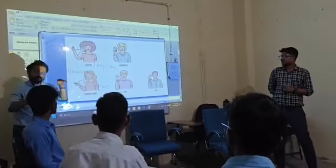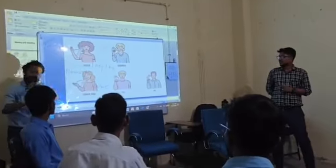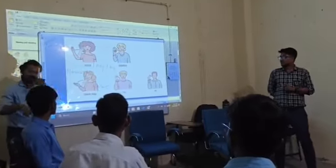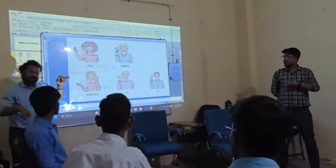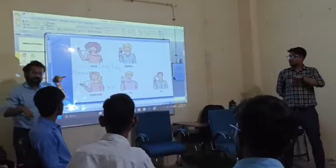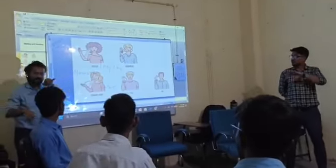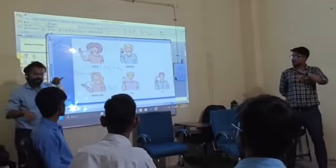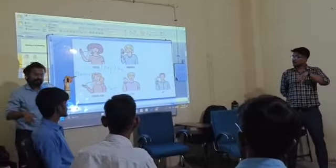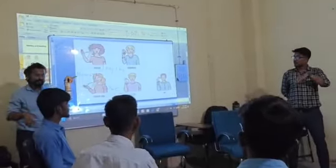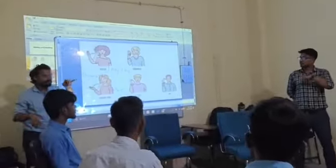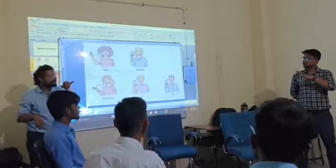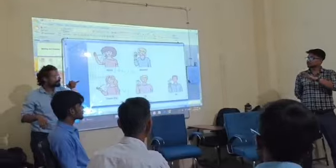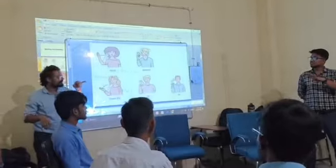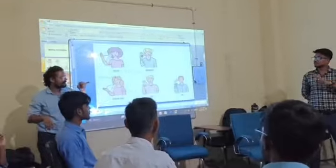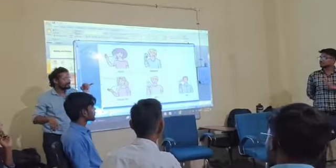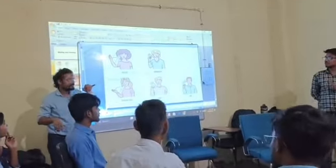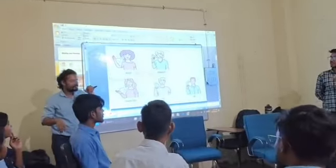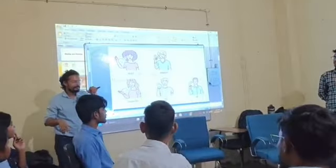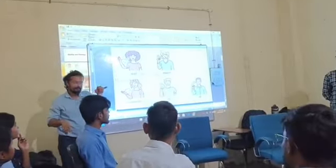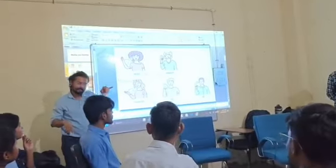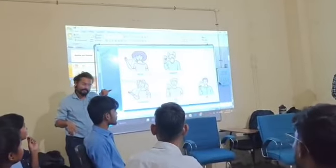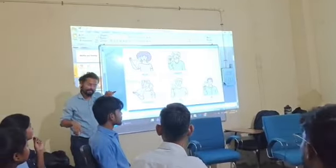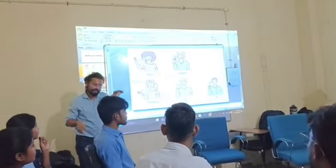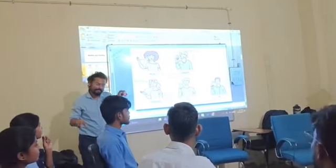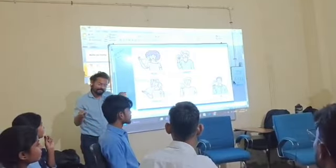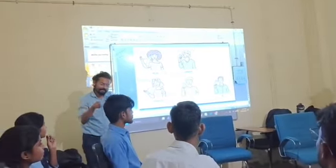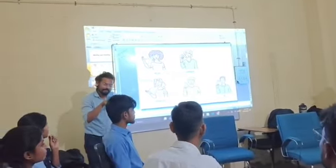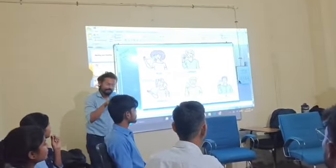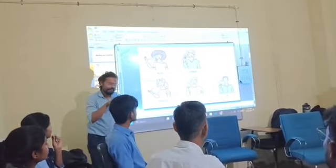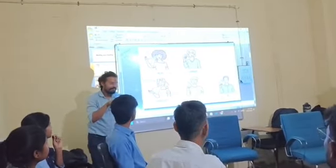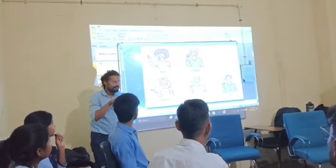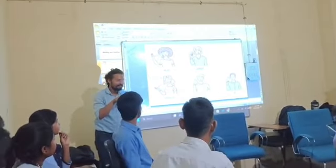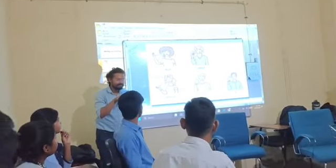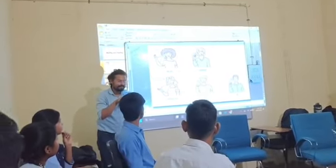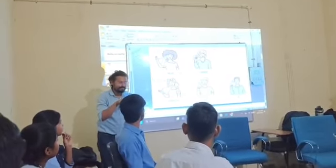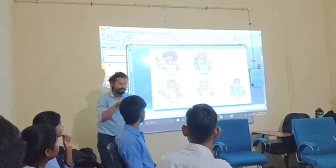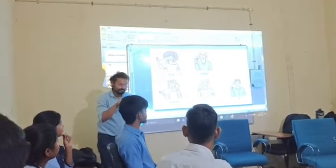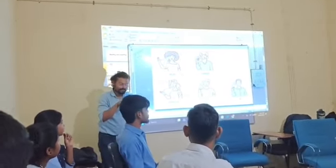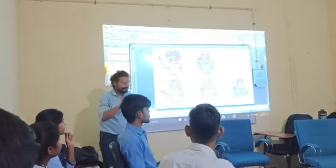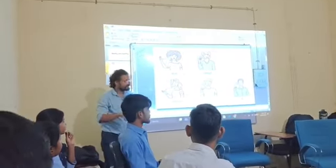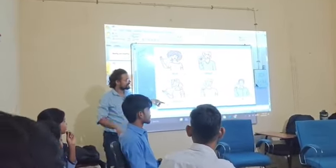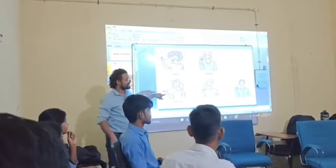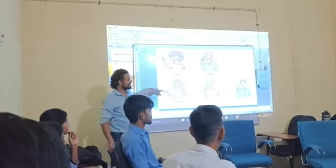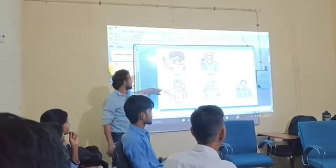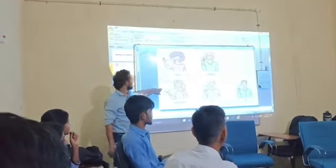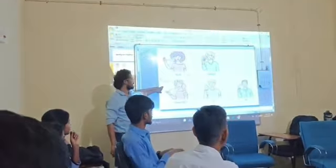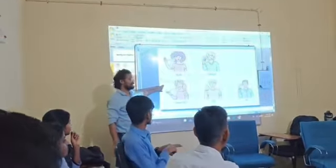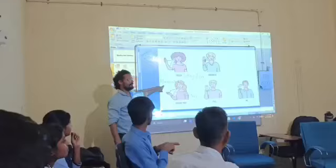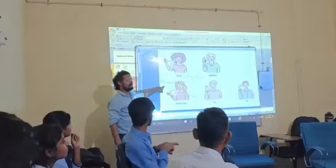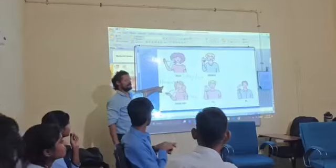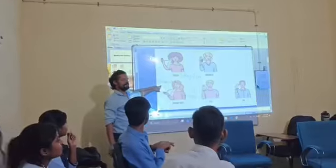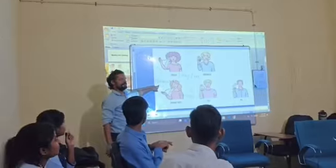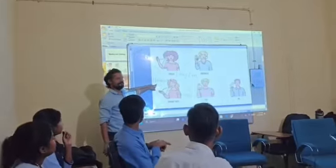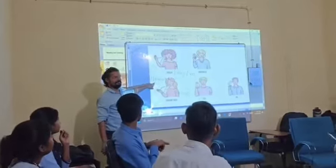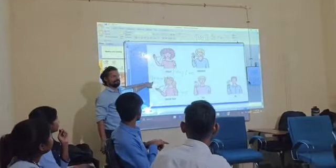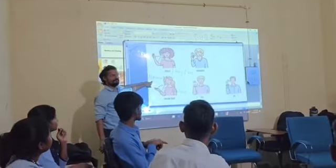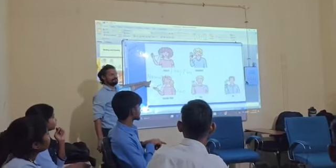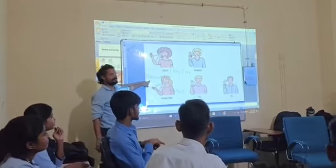और पूरे भारत में ये सेम है? आप ये बताओ, ये जो जेस्चर आपको इन्होंने दिखाया, एक ऐसे जेस्चर